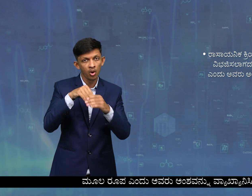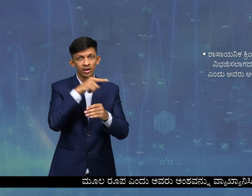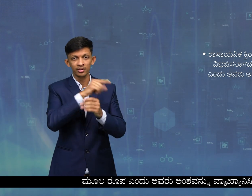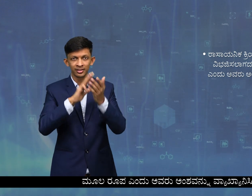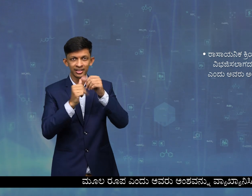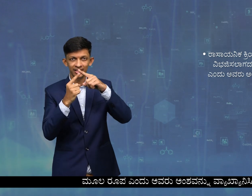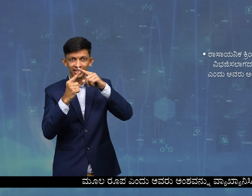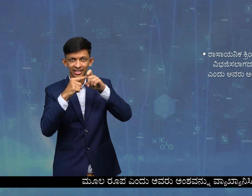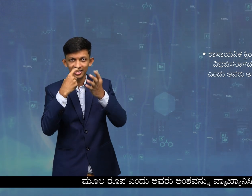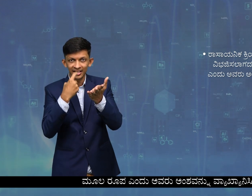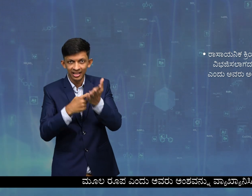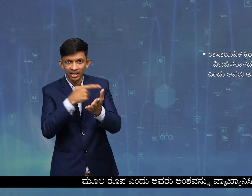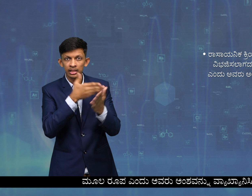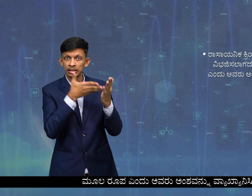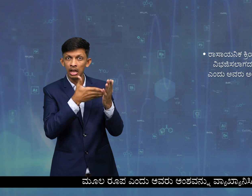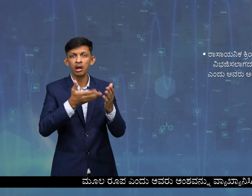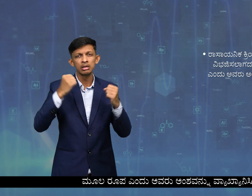ಅಂಶವನ್ನು ವ್ಯಾಖ್ಯಾನಿಸಿದ್ದಾರೆ.